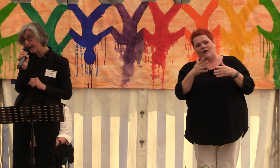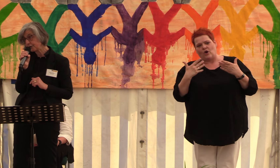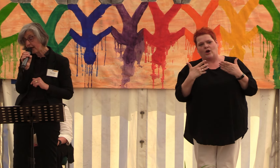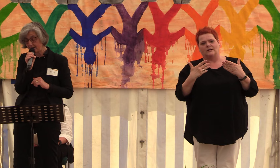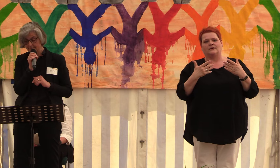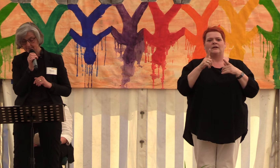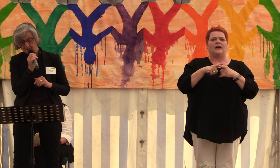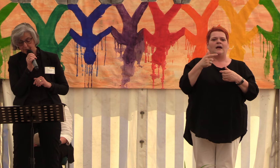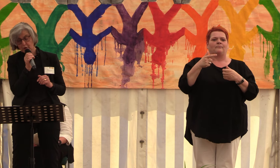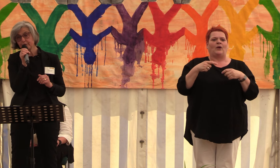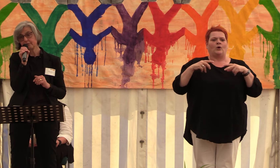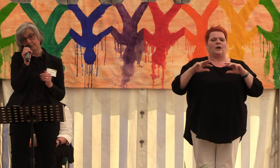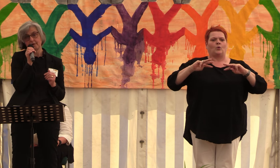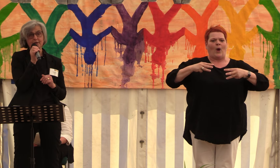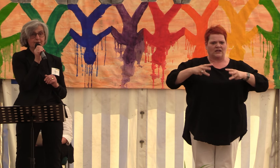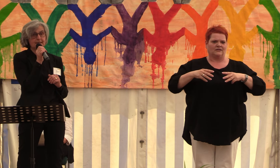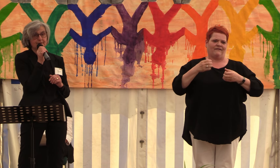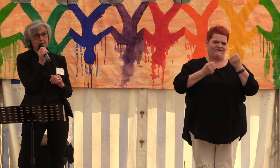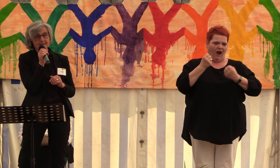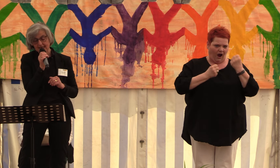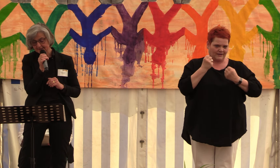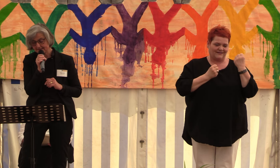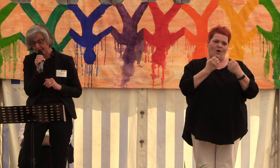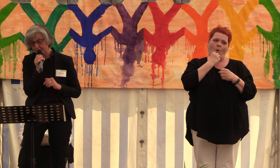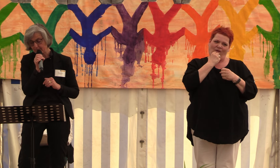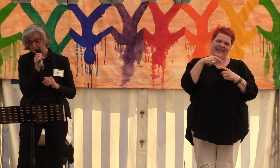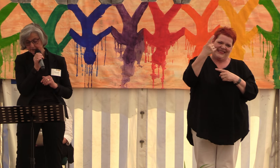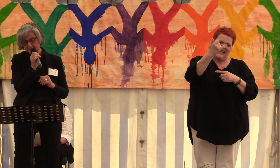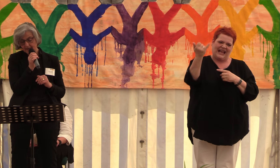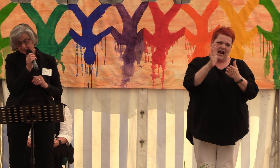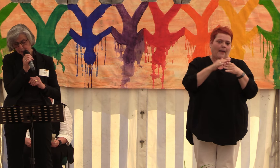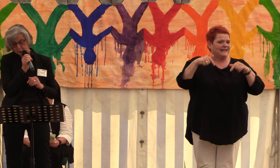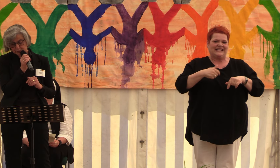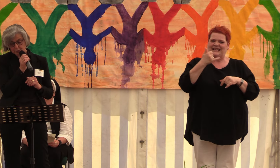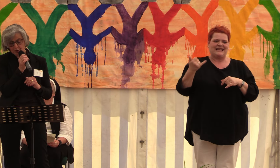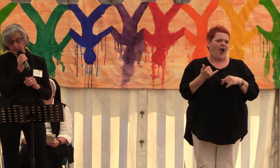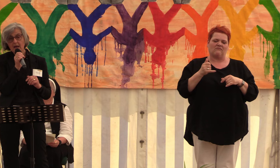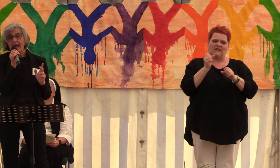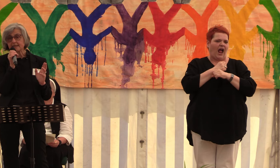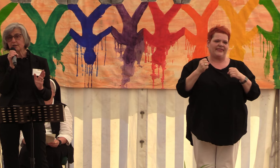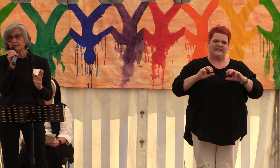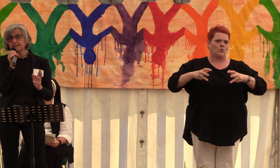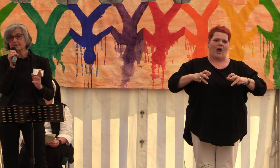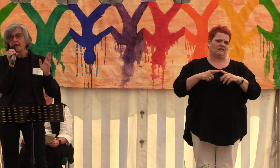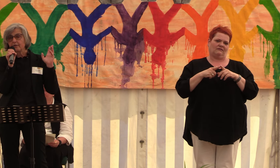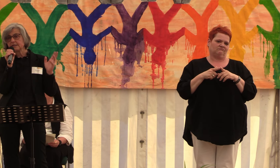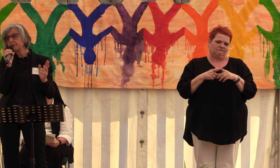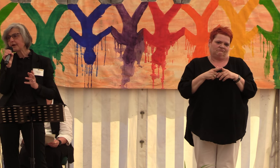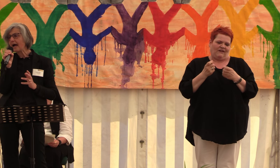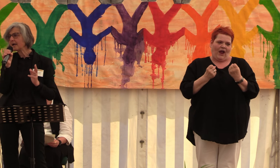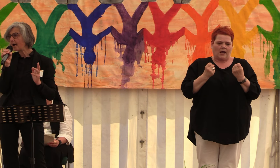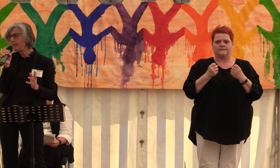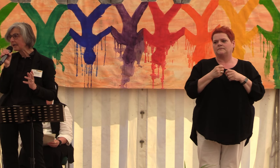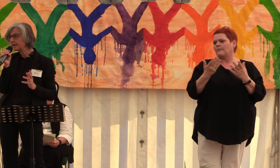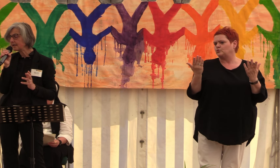das Quadfahren. Wir hoffen, dass wir das dann nächstes Jahr wieder bei uns begrüßen können. Ansonsten, wenn